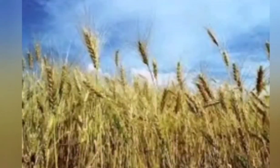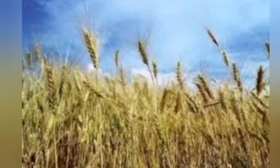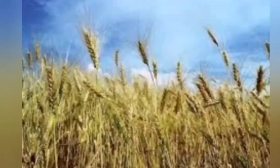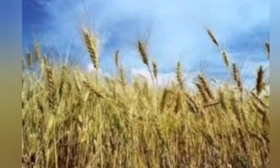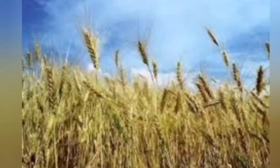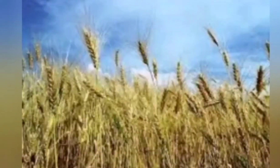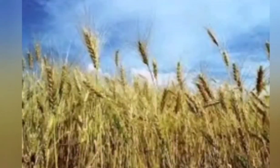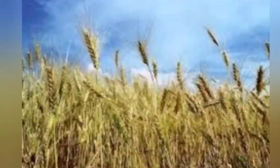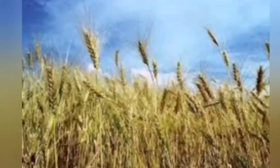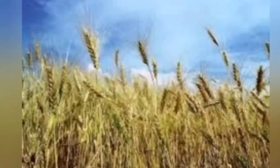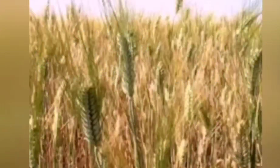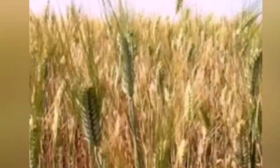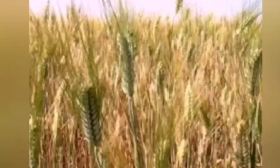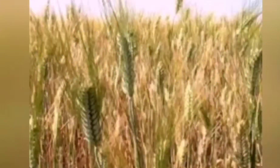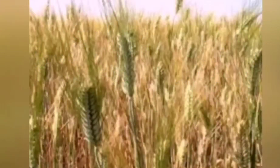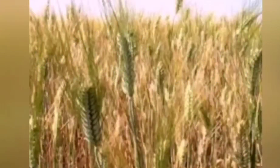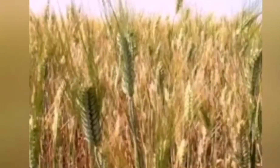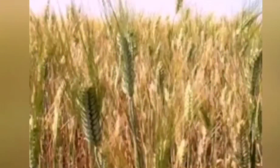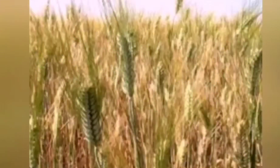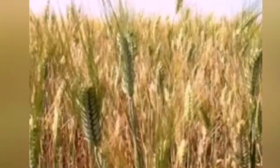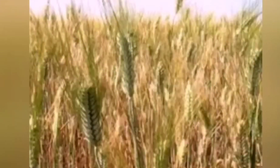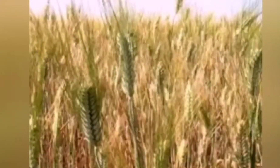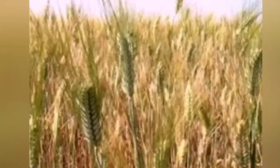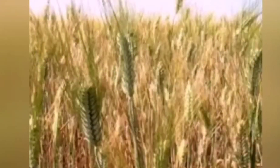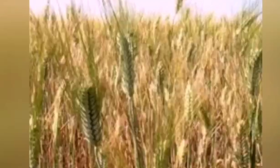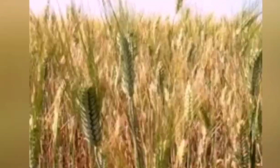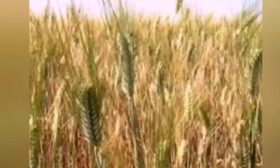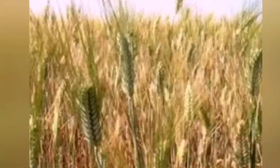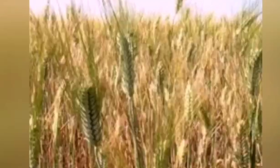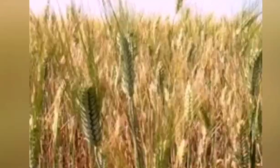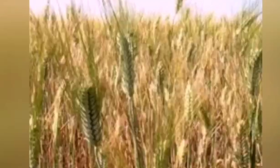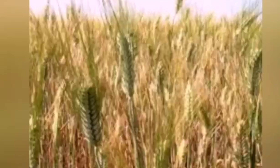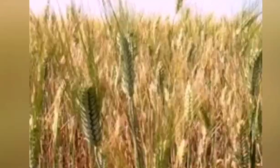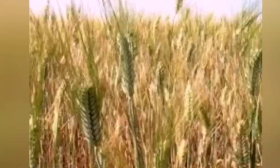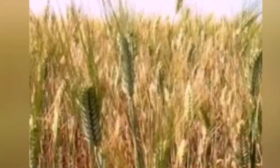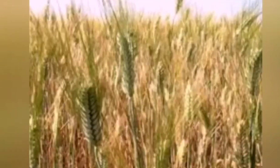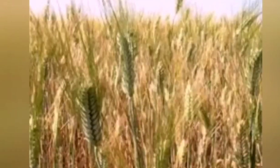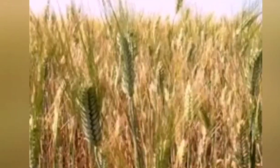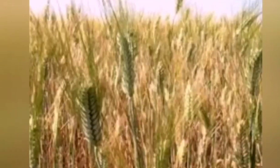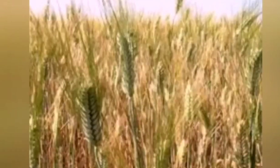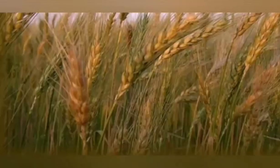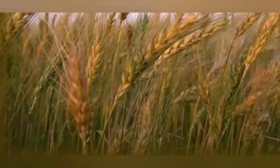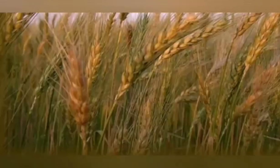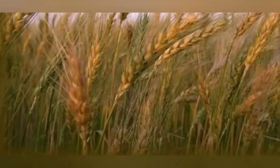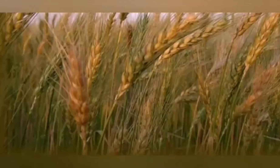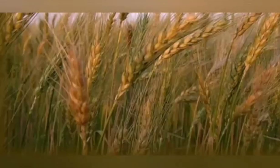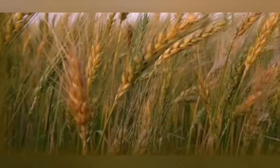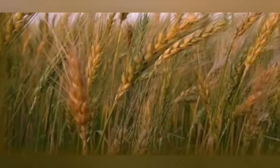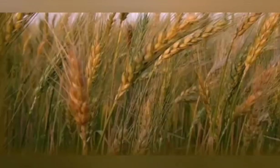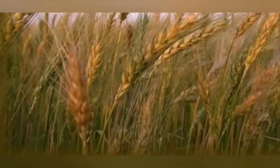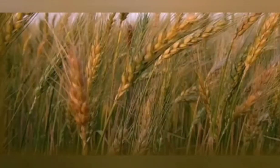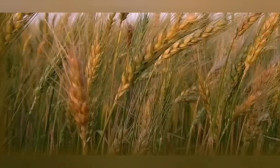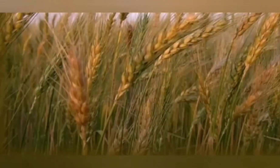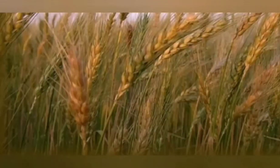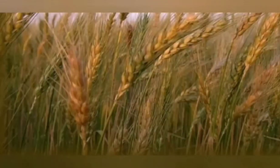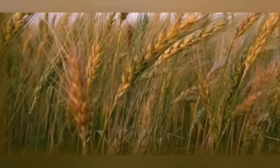Deus. Se em nós tiver frutos, Se nós formos trigo de